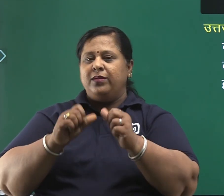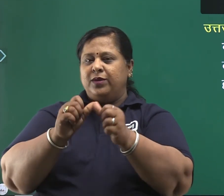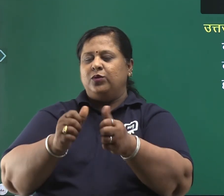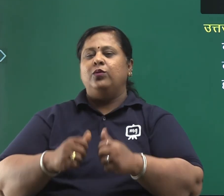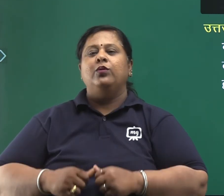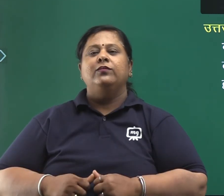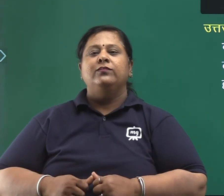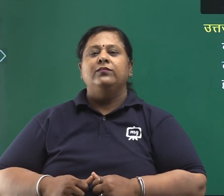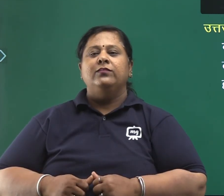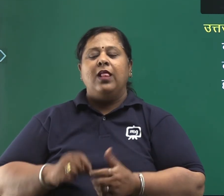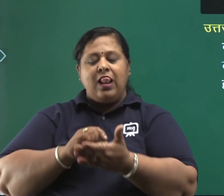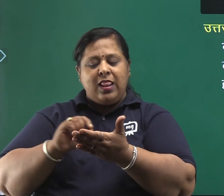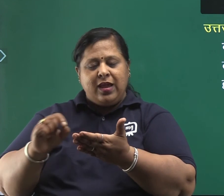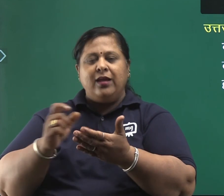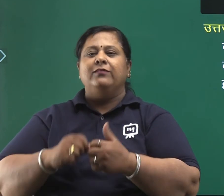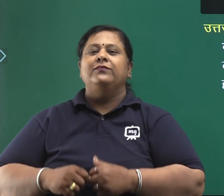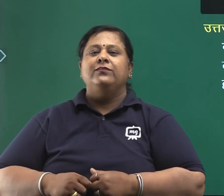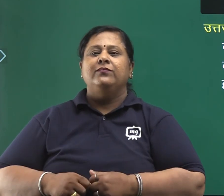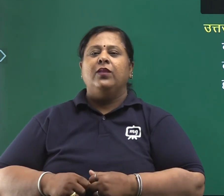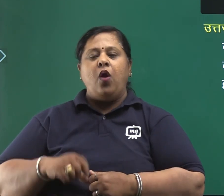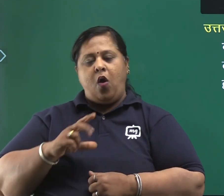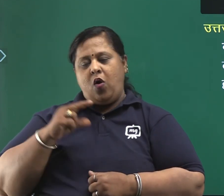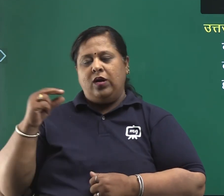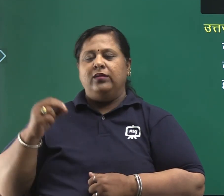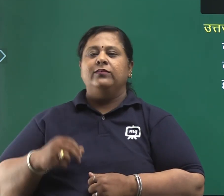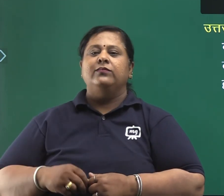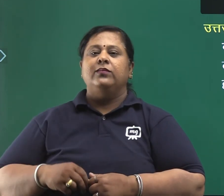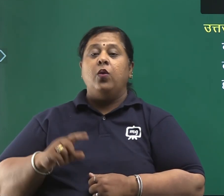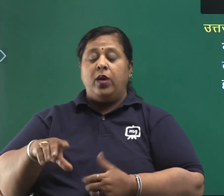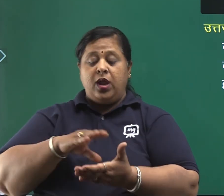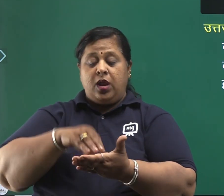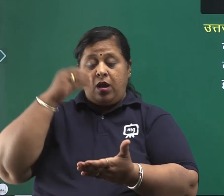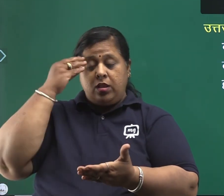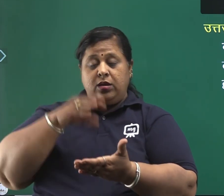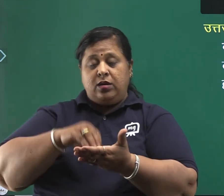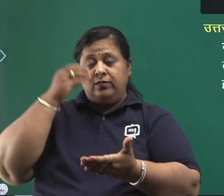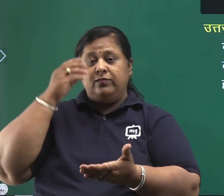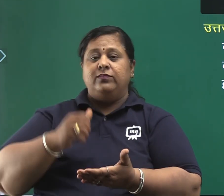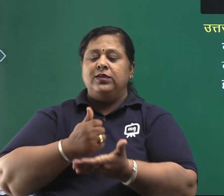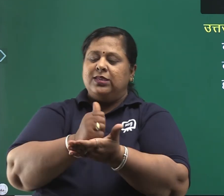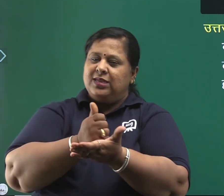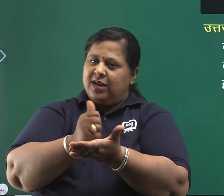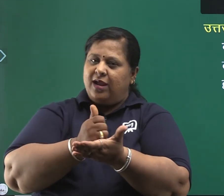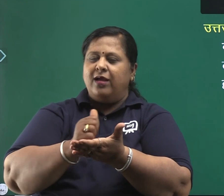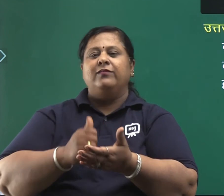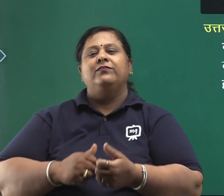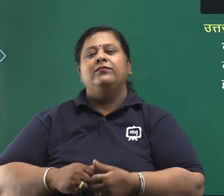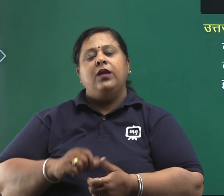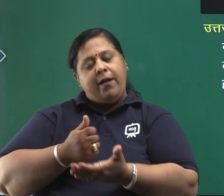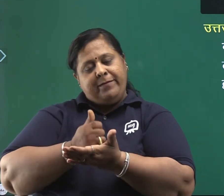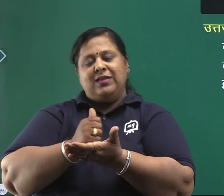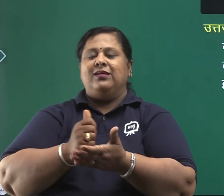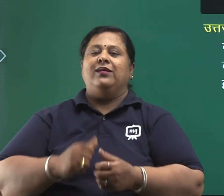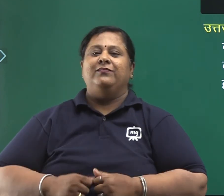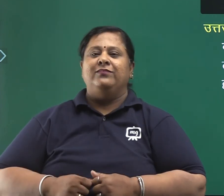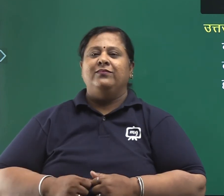को लिखें और उन्हें याद कर सीखने का अभ्यास